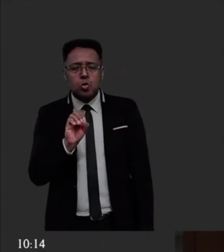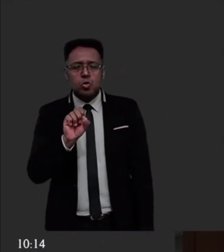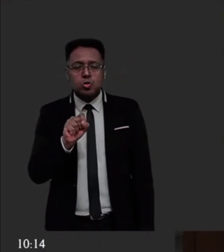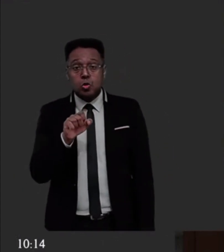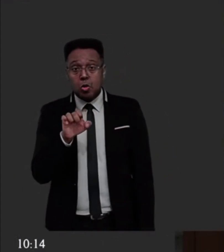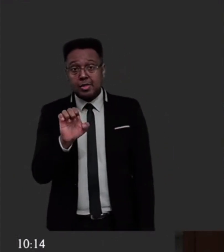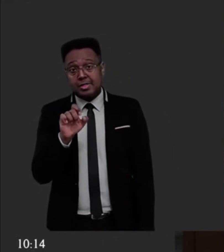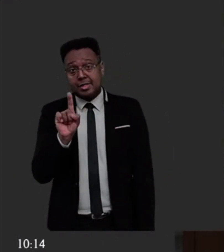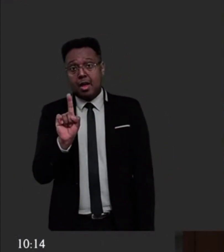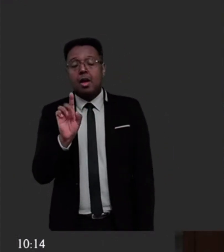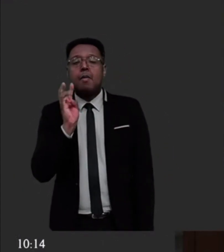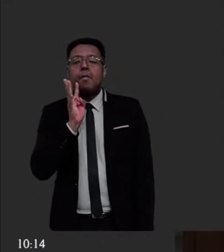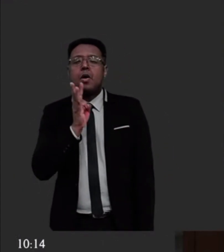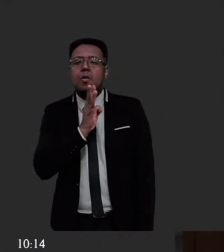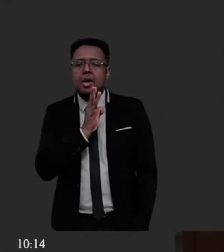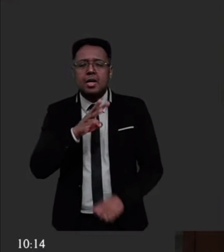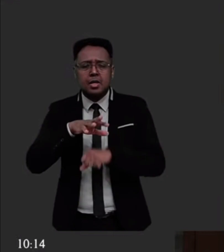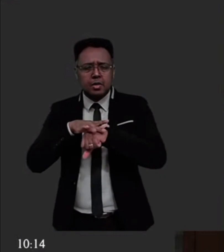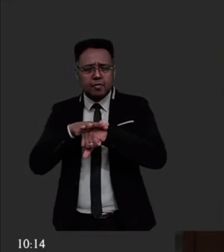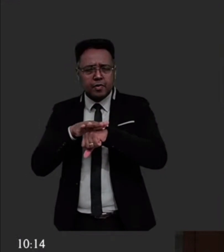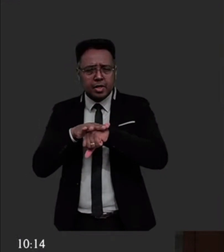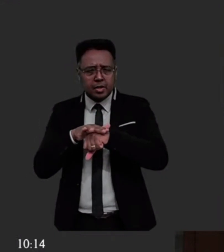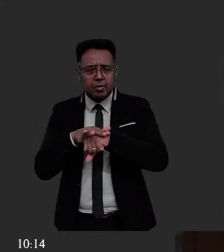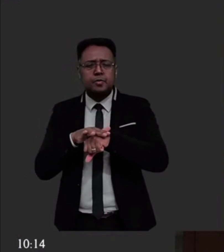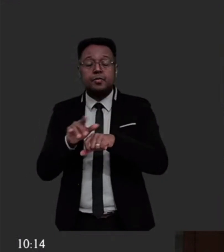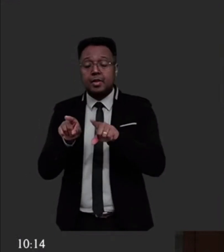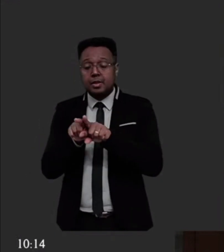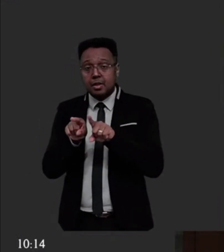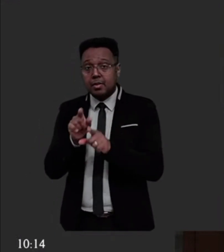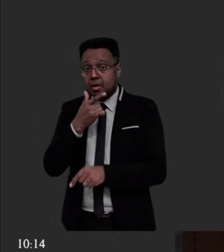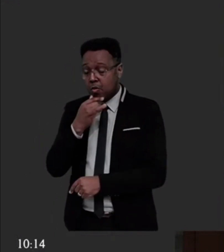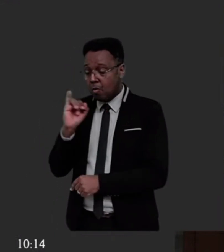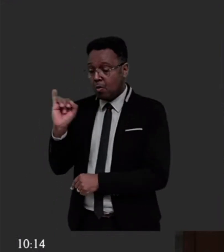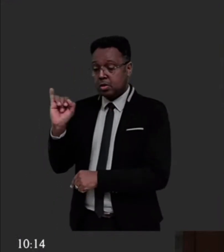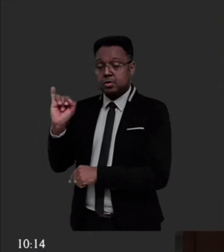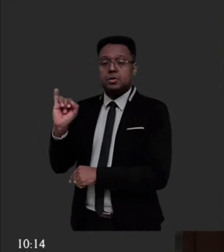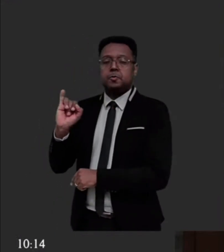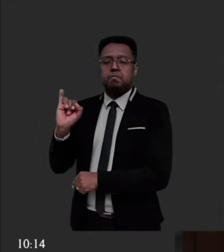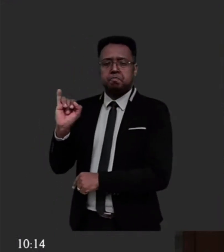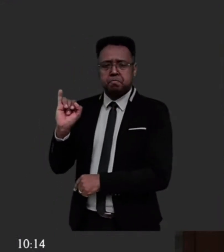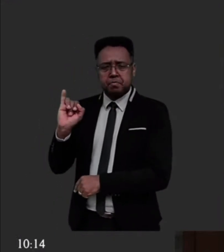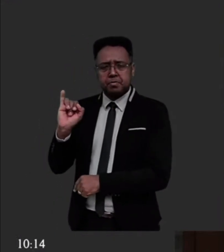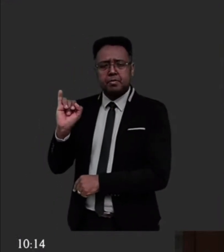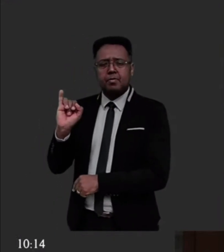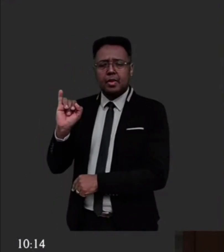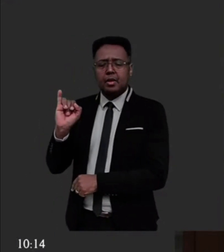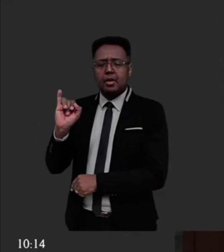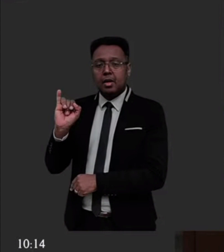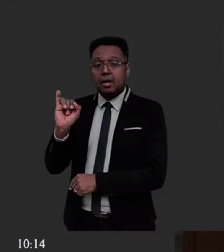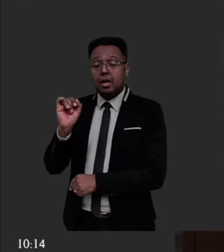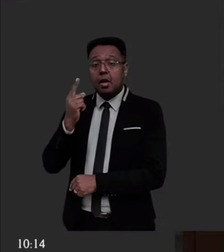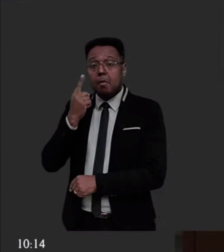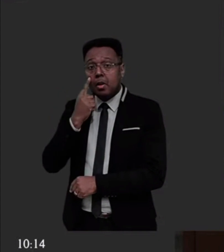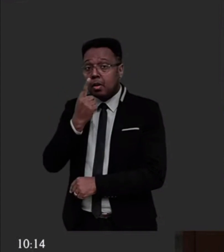enfermo. O irmão Adilson Ramos de Andrade, do bairro do Crispim, Tapecirica da Serra, com problemas na sua